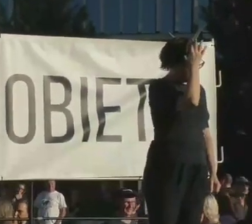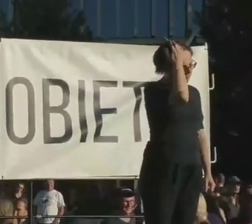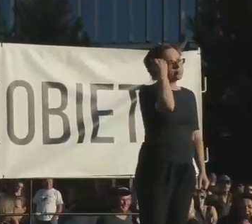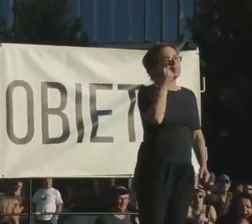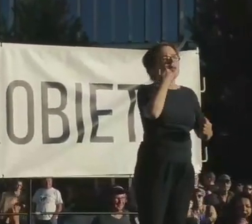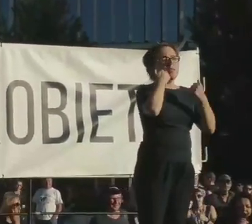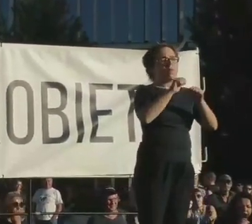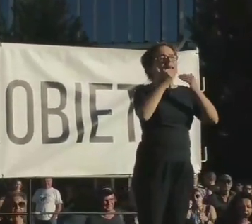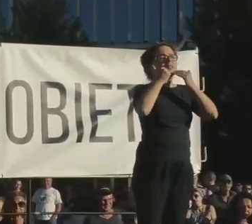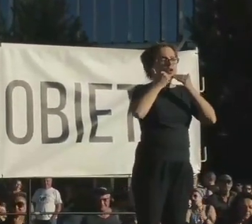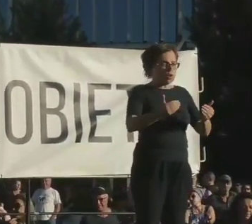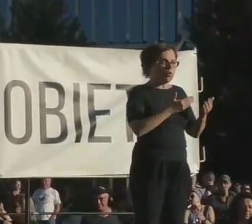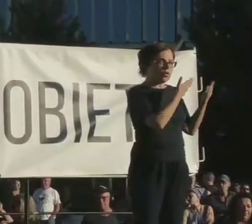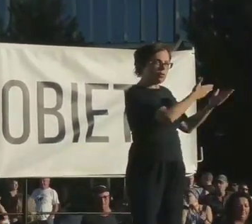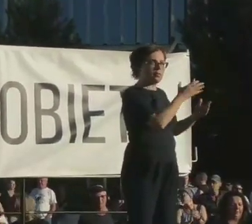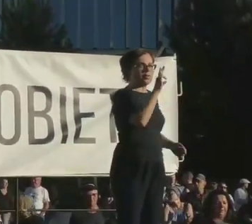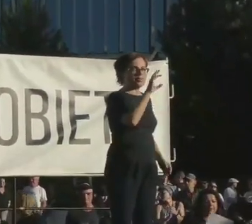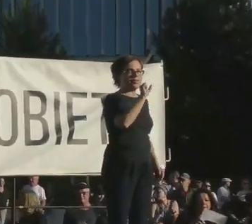Bardzo dziękujemy Sabrinie.